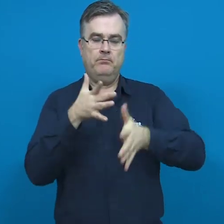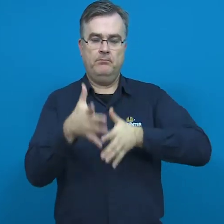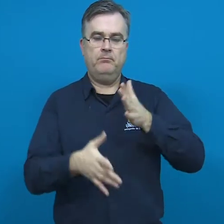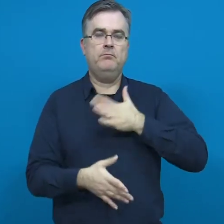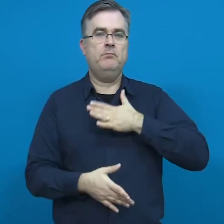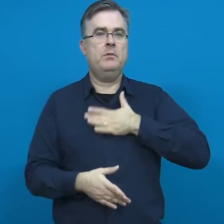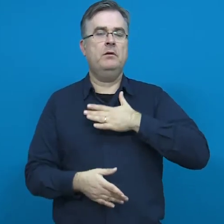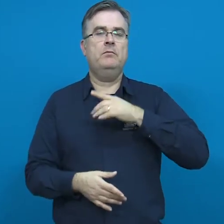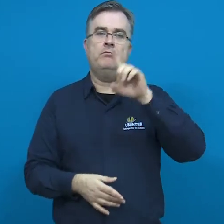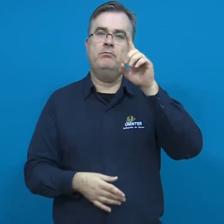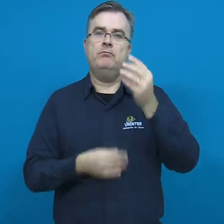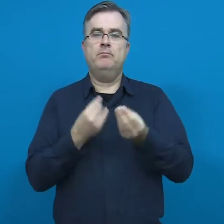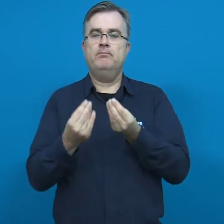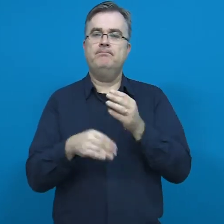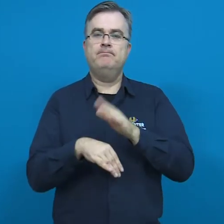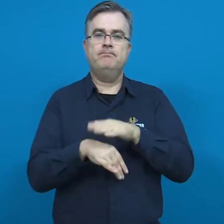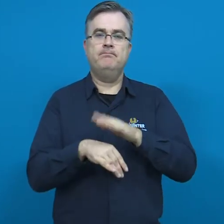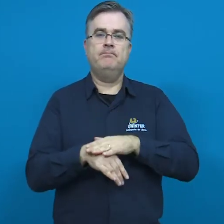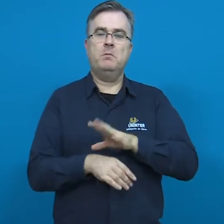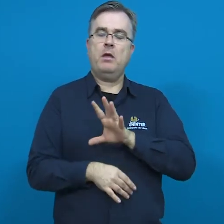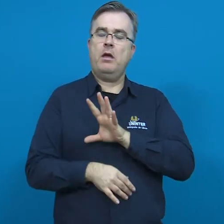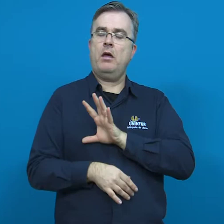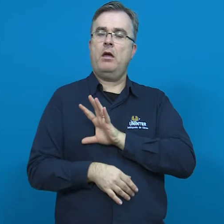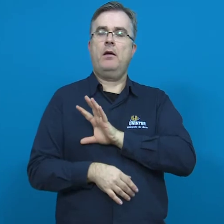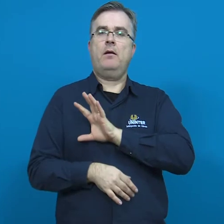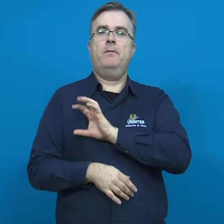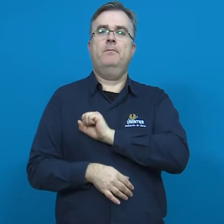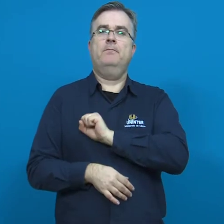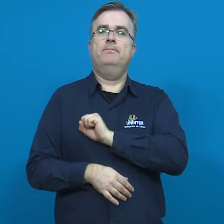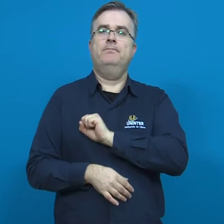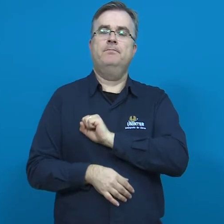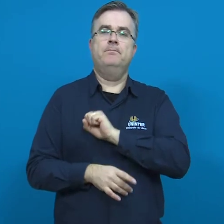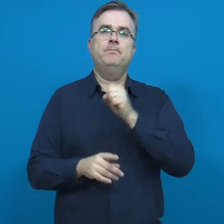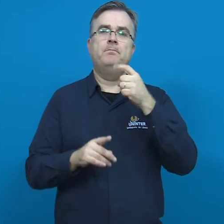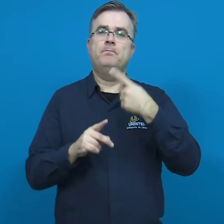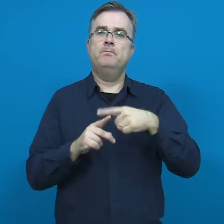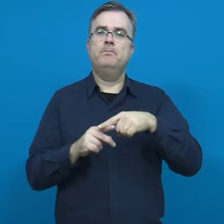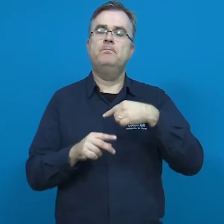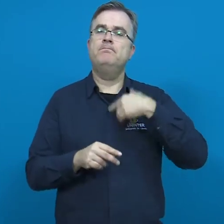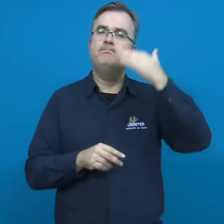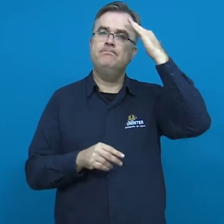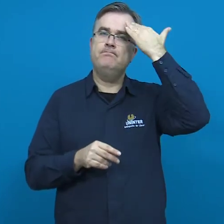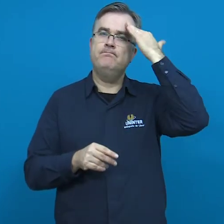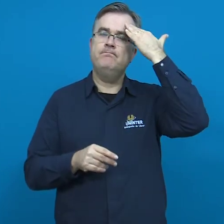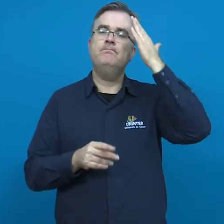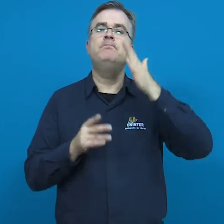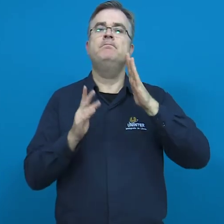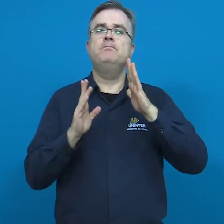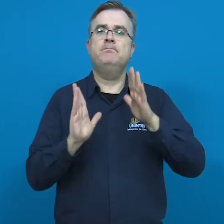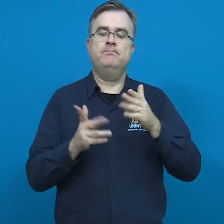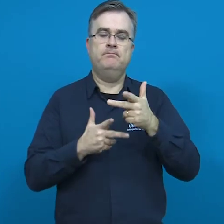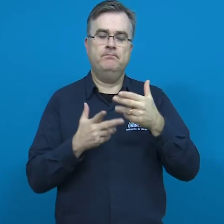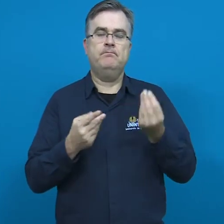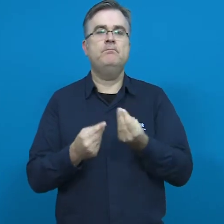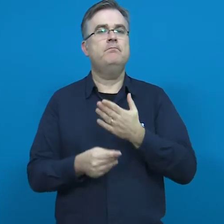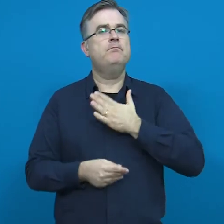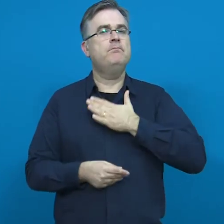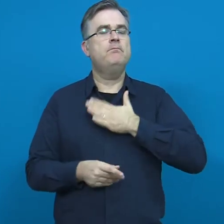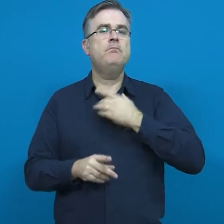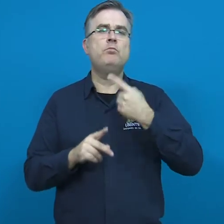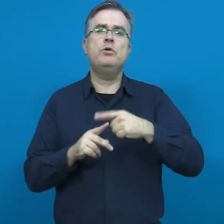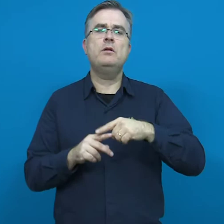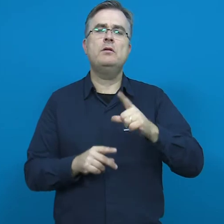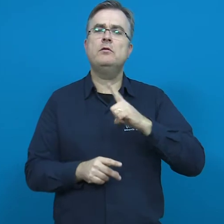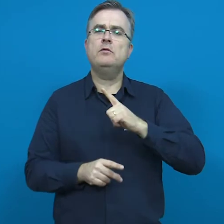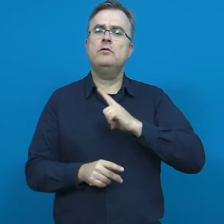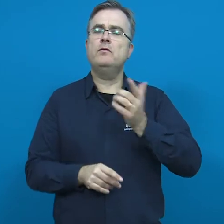contato com a Libras, meu Deus, para mim foi assim, amor à primeira vista, porque eu entendia já as coisas. Eu falei,